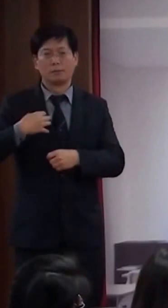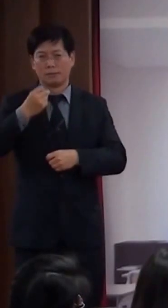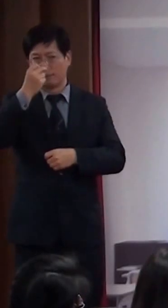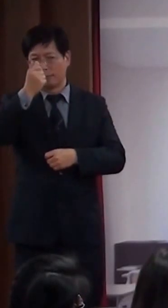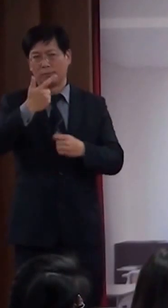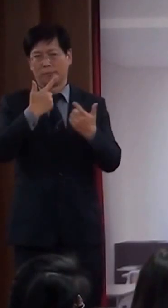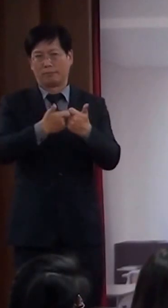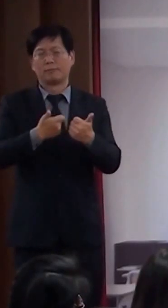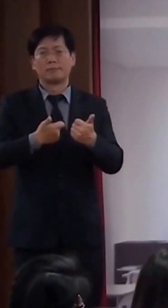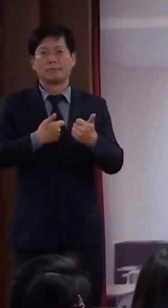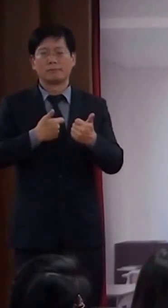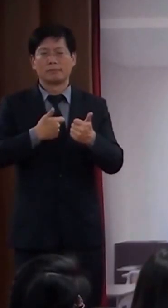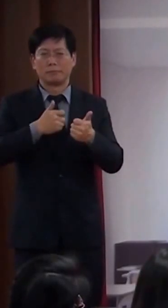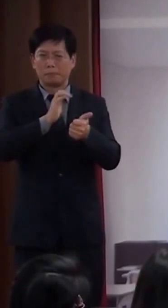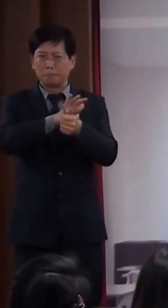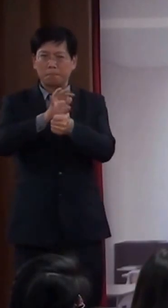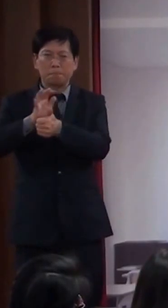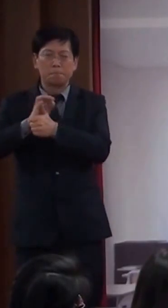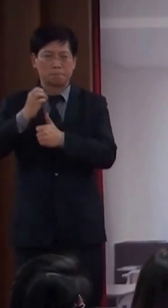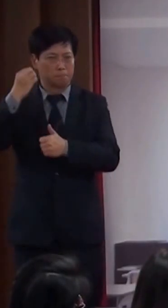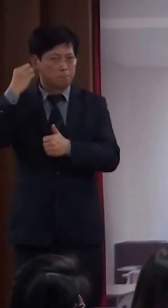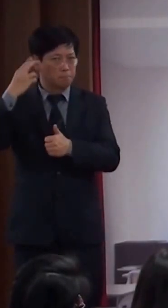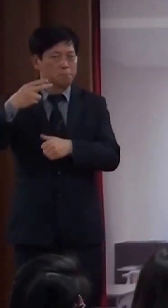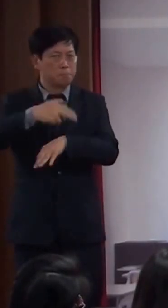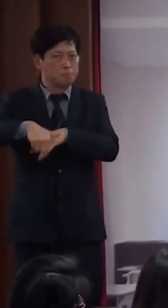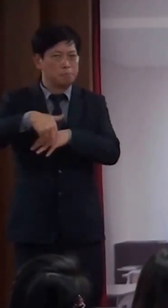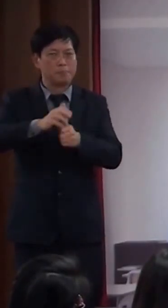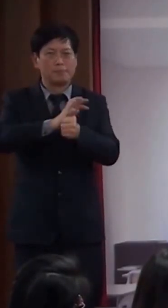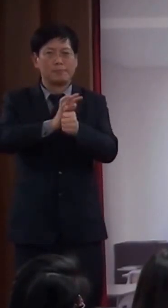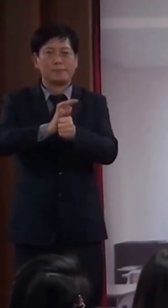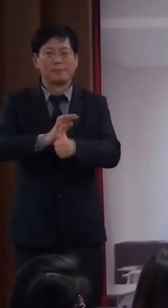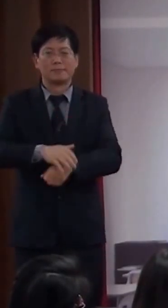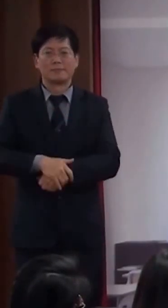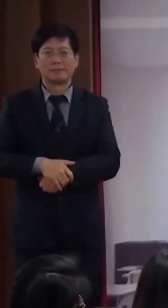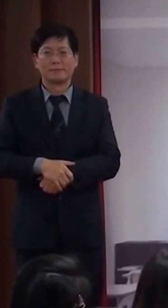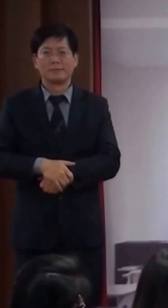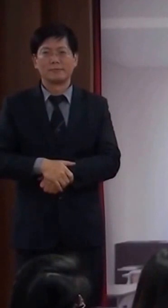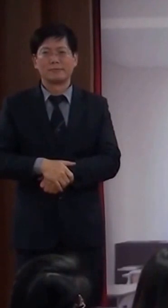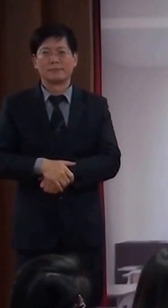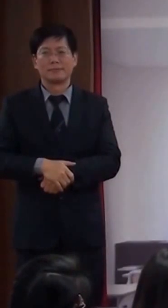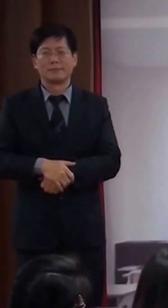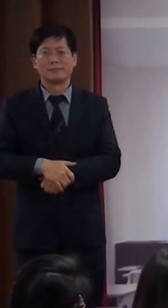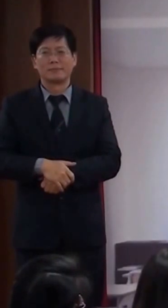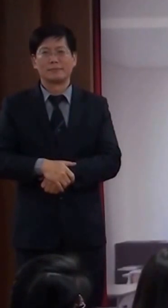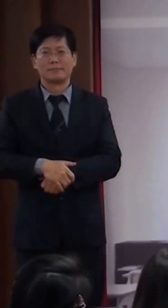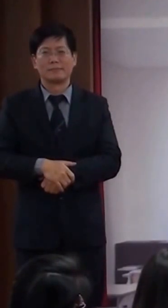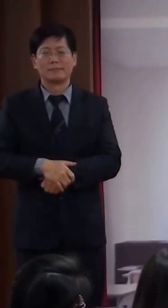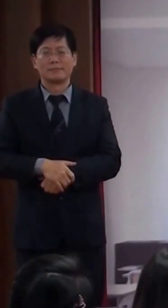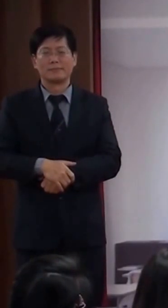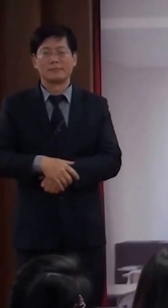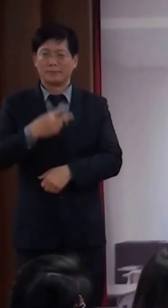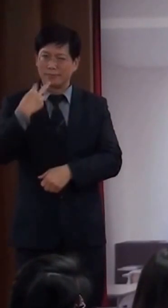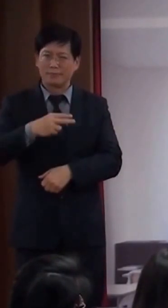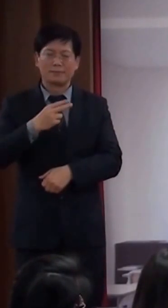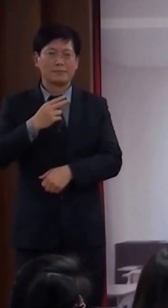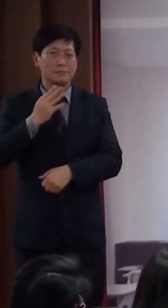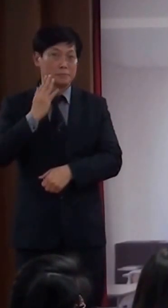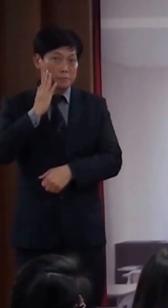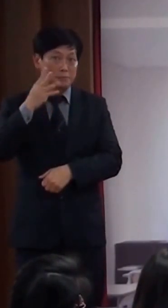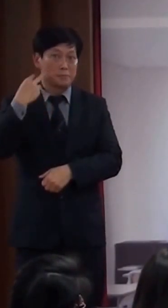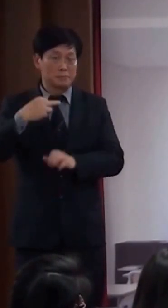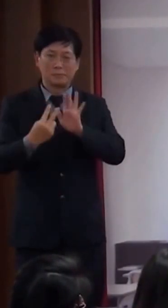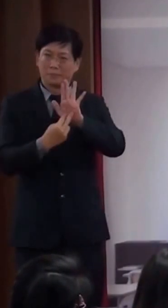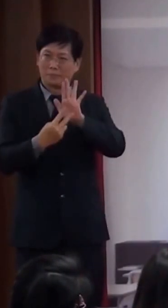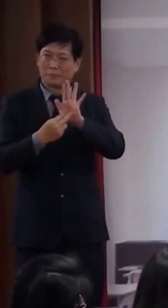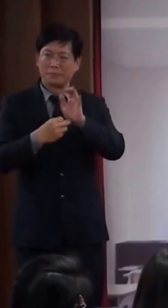特别提供的一个新的服务。那在这里，顺便特别